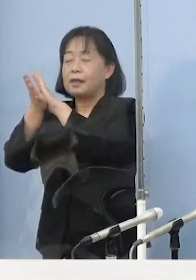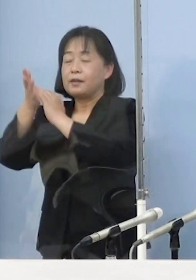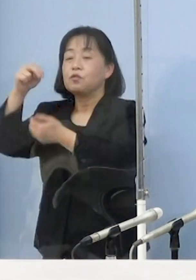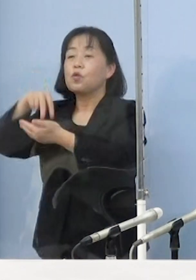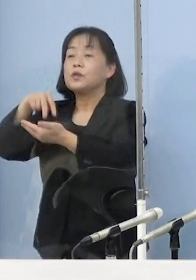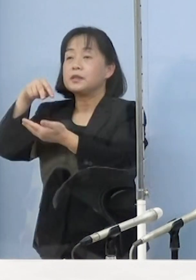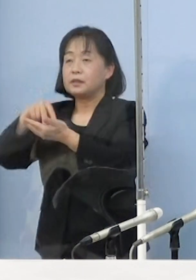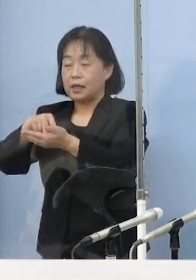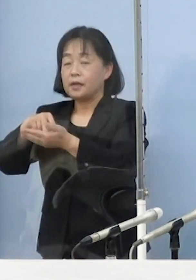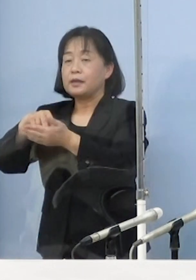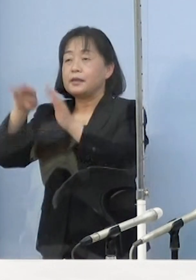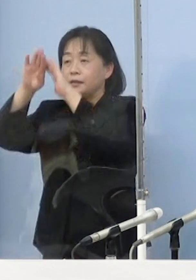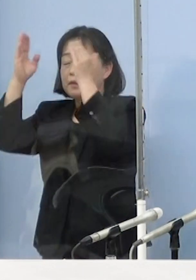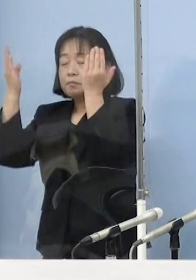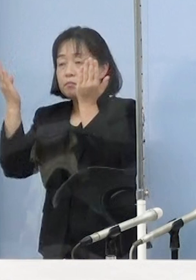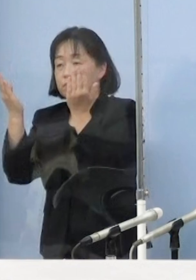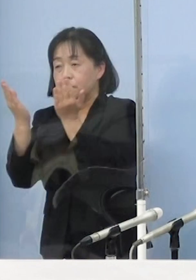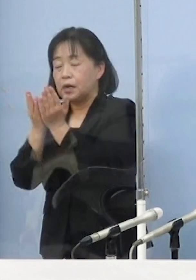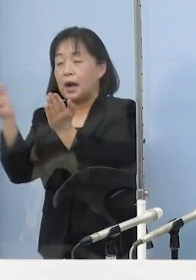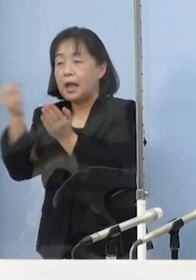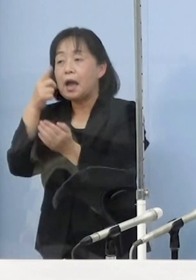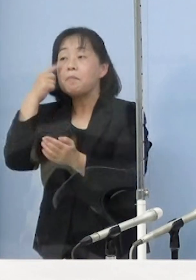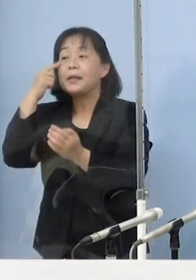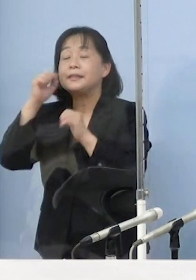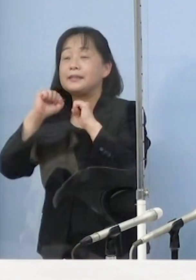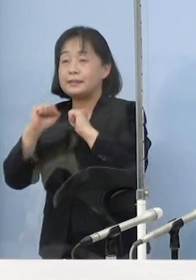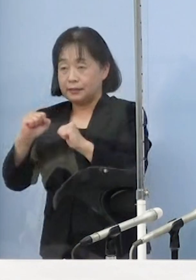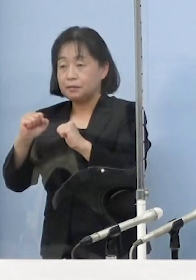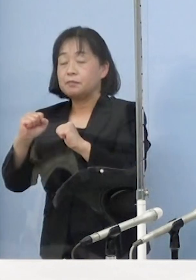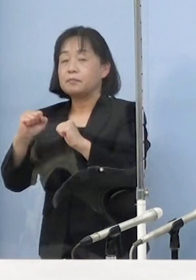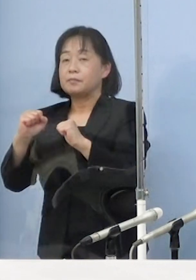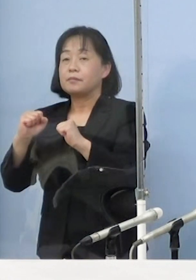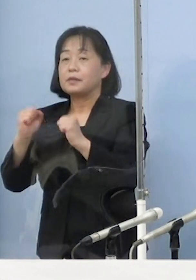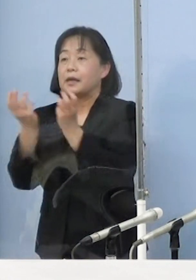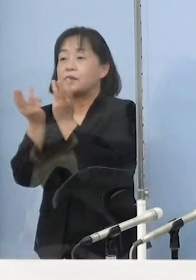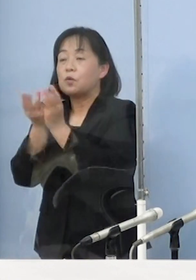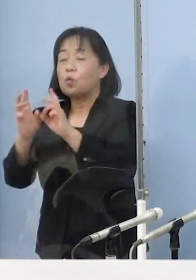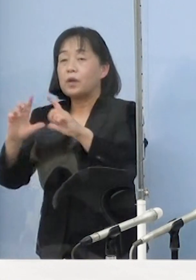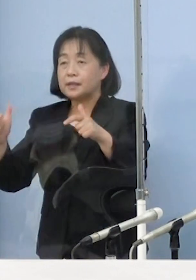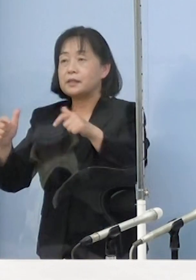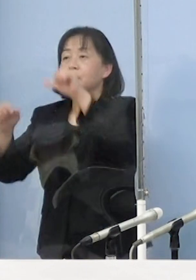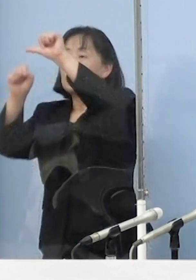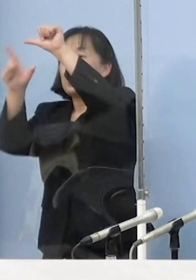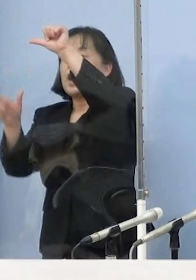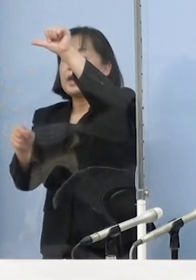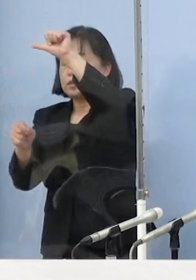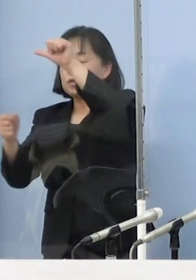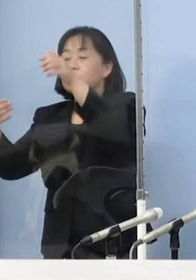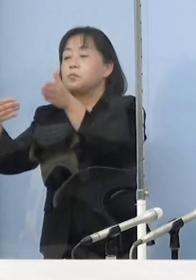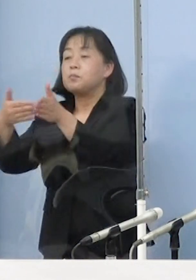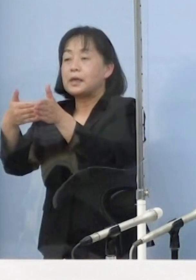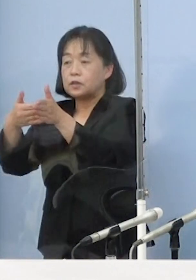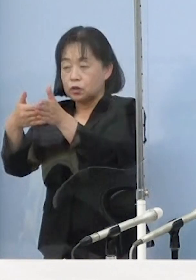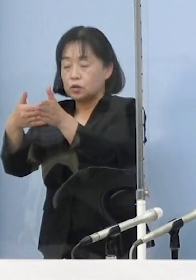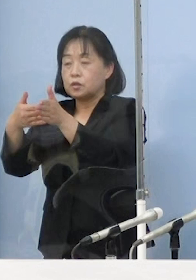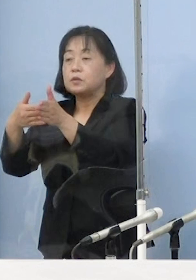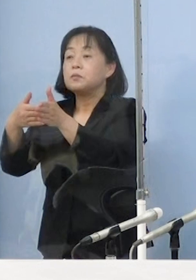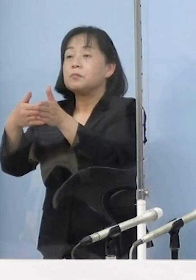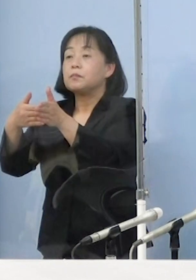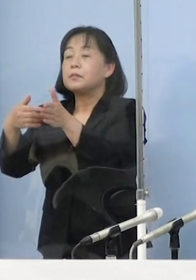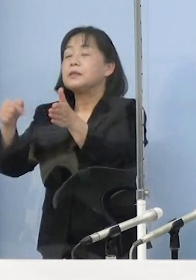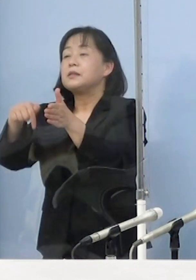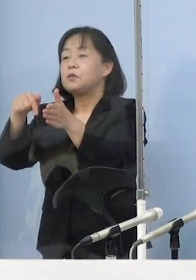分をすべて前倒しをし、さらにパワーアップをして、5月末までには